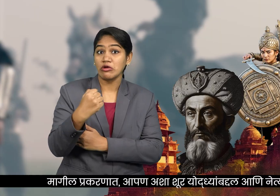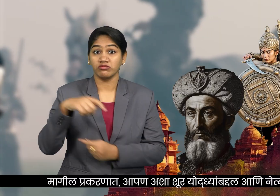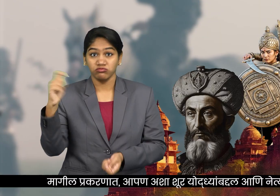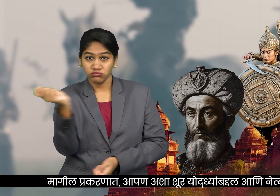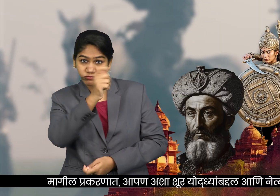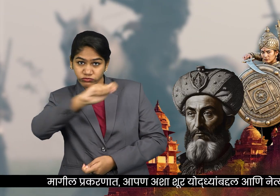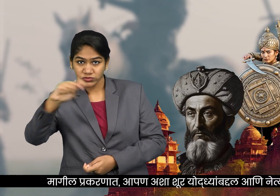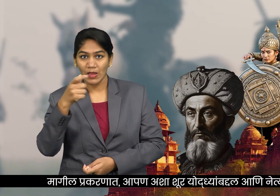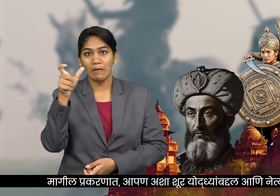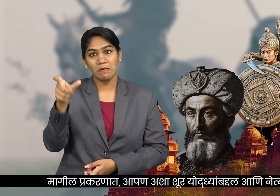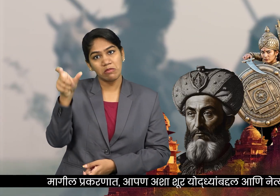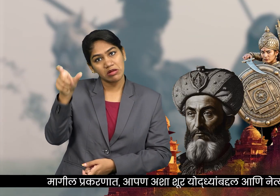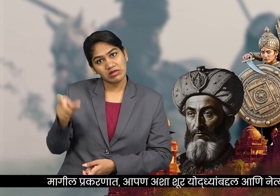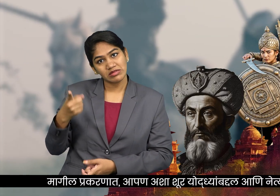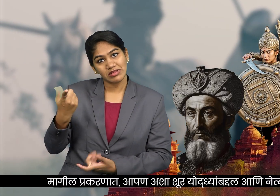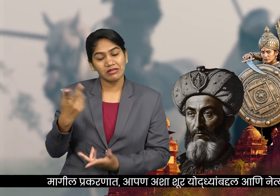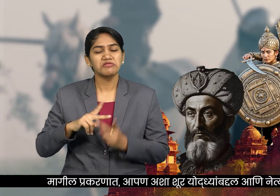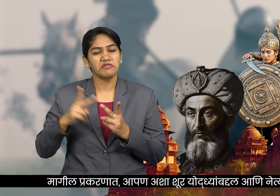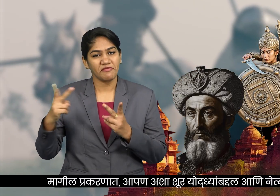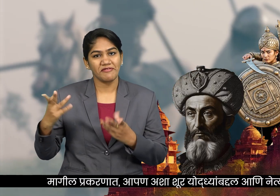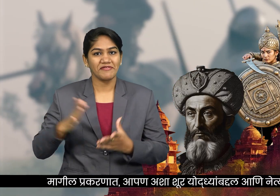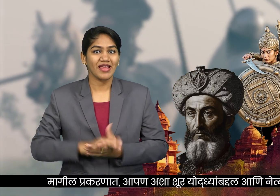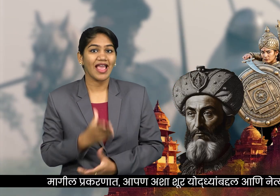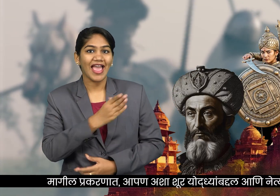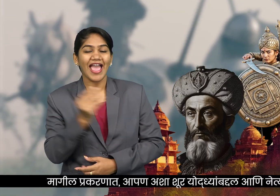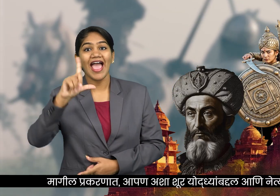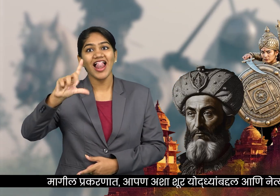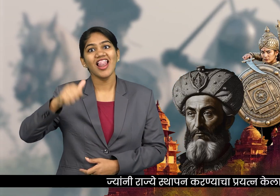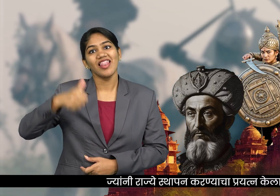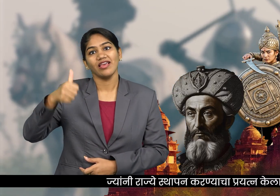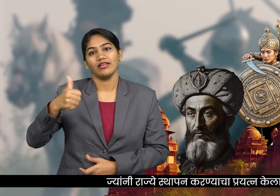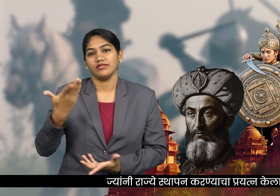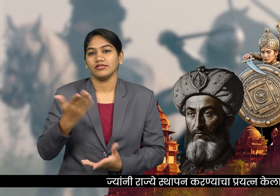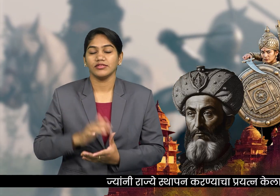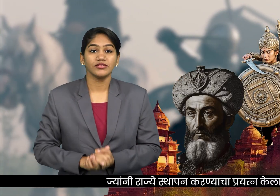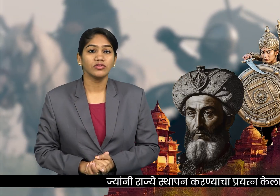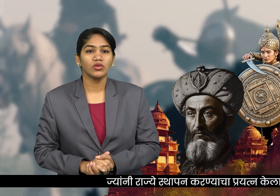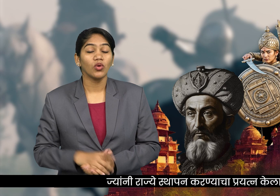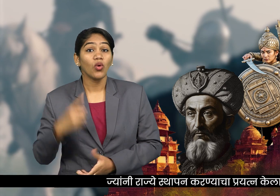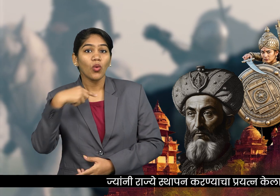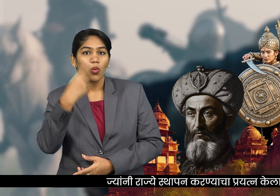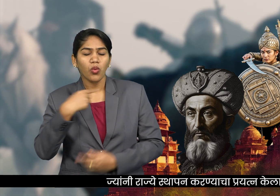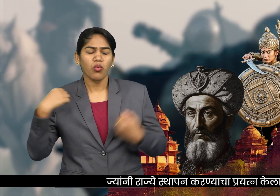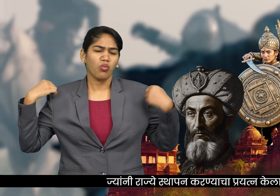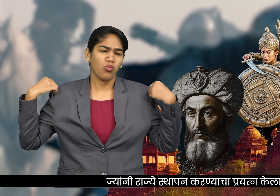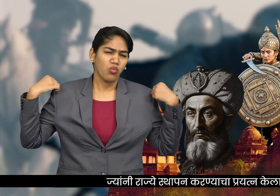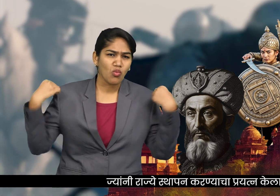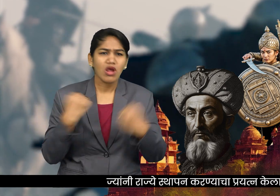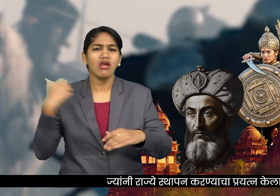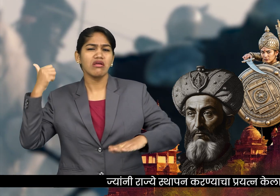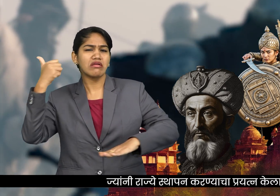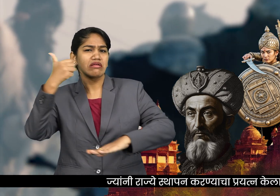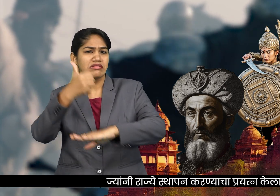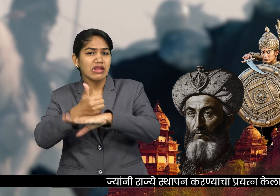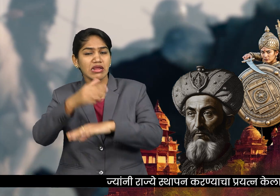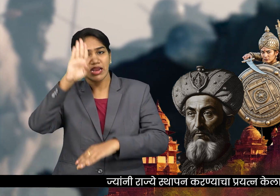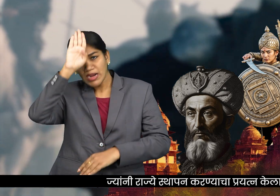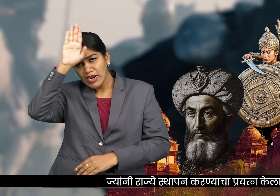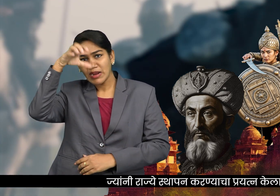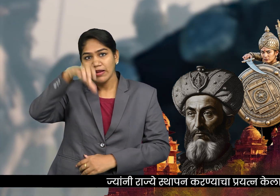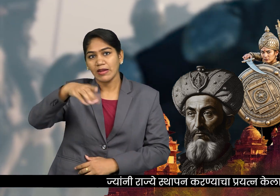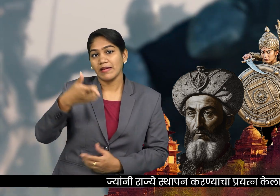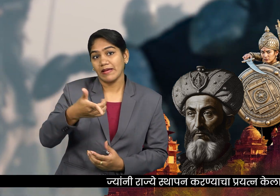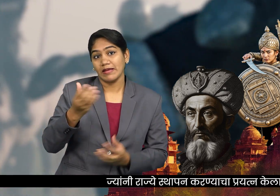योद्ध्याबद्दल आणि नेत्याबद्दल शिकलो ज्यांनी राज्ये स्थापन करण्याचा प्रयत्न